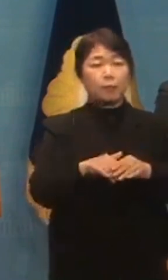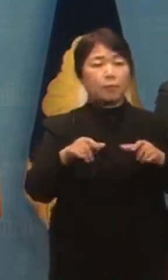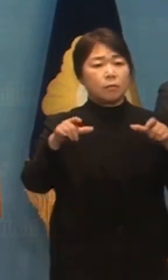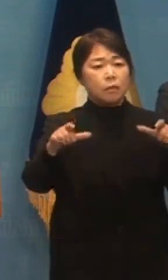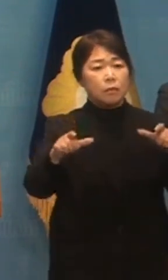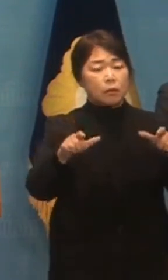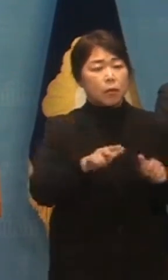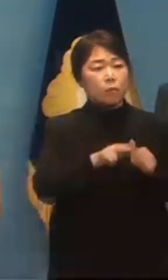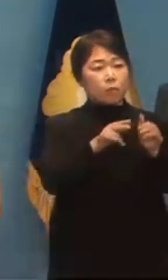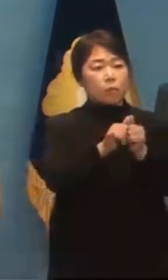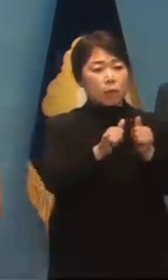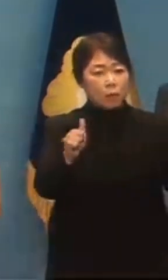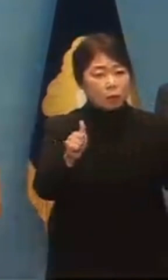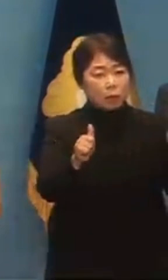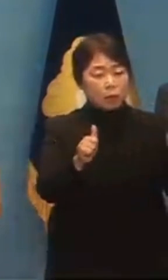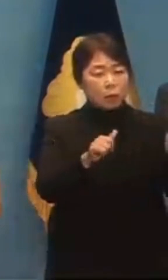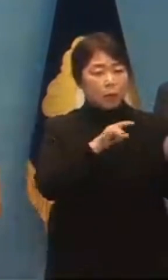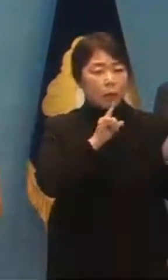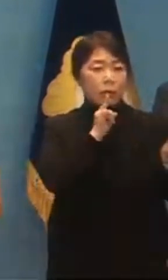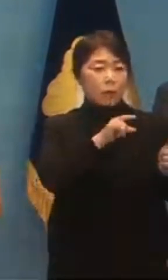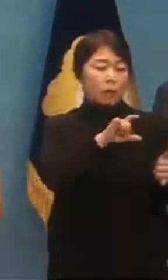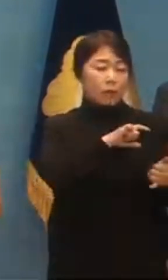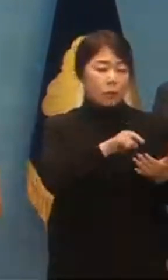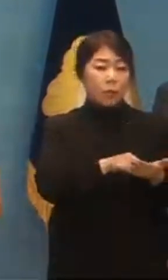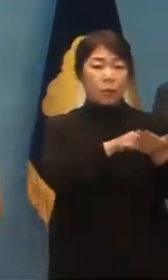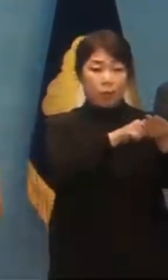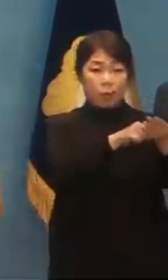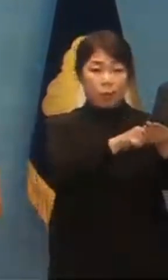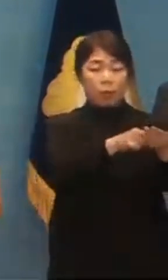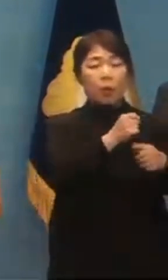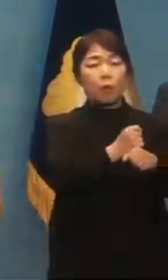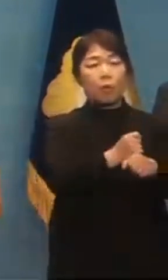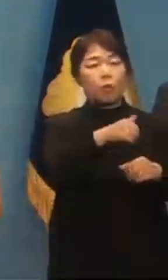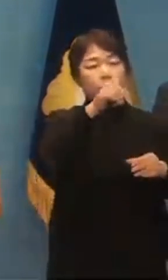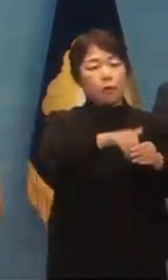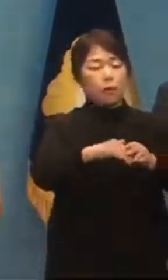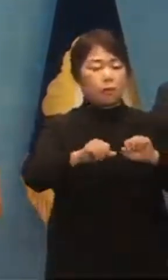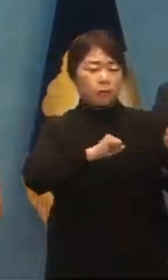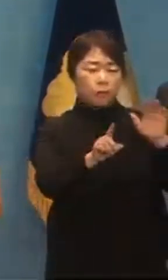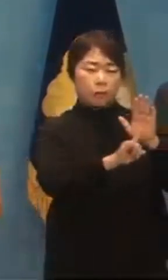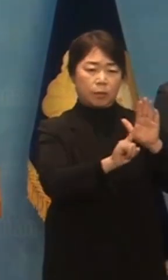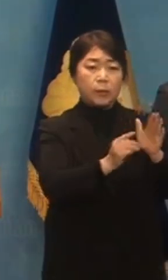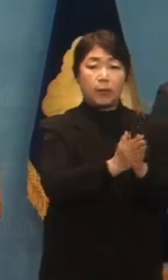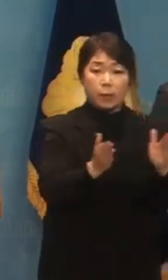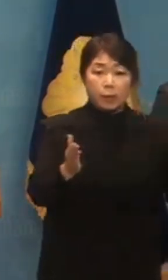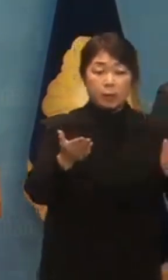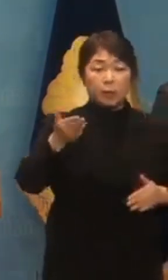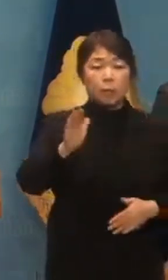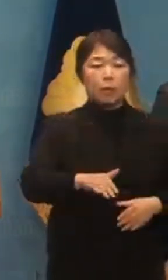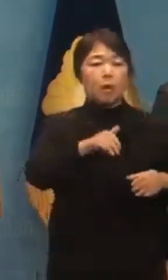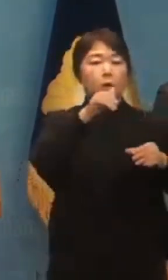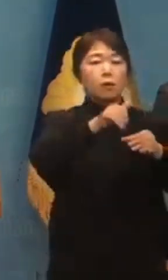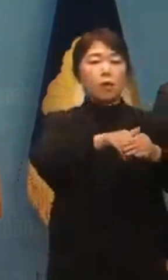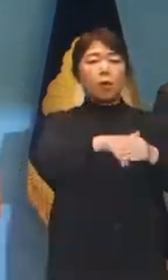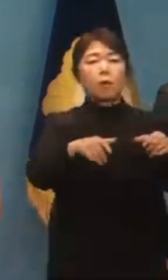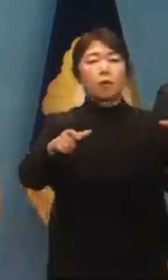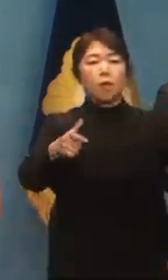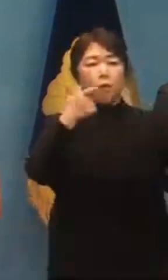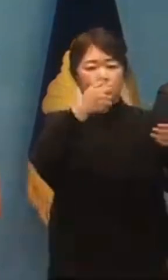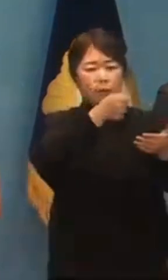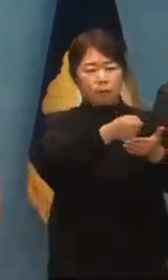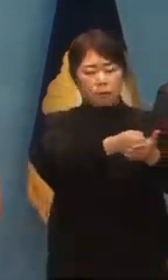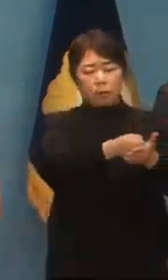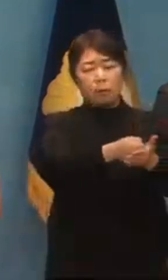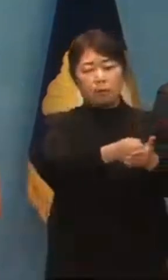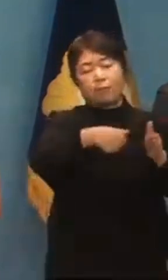예비 후보자들이 예비 후보 등록을 해서 선거운동을 시작했습니다. 그러나 아직 선거구는 획정되지